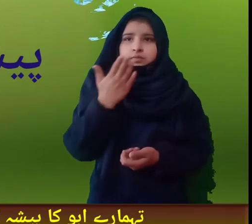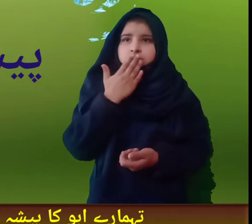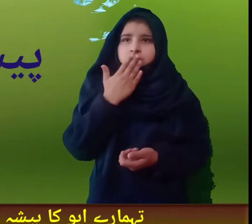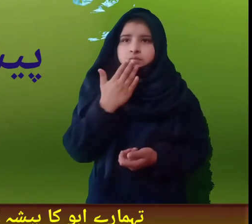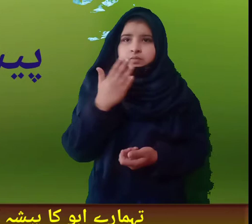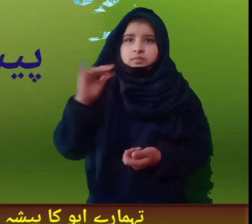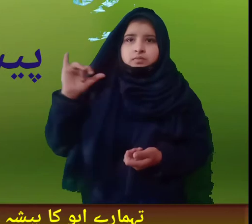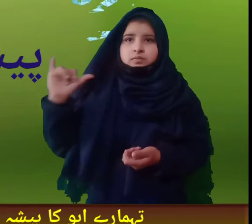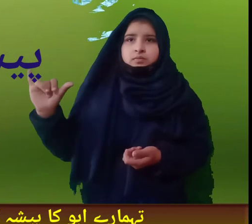है?